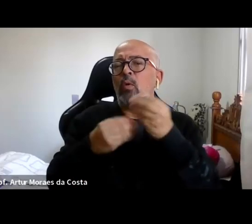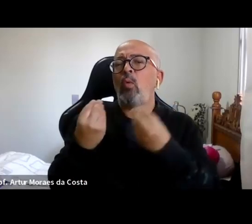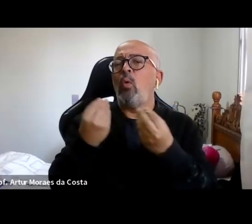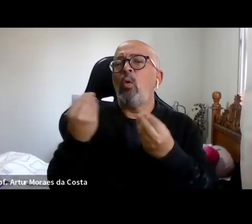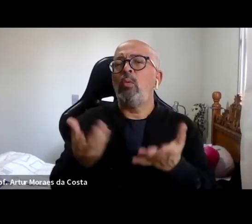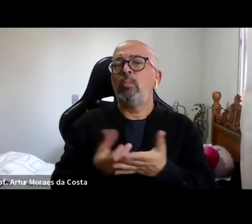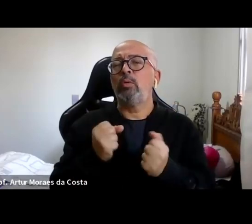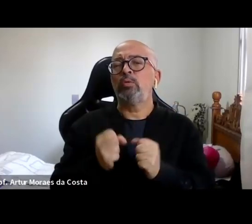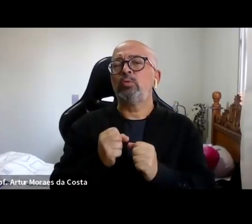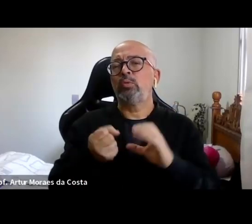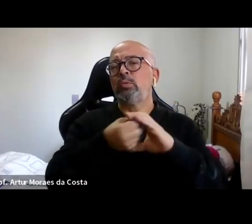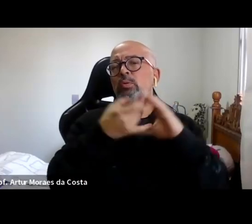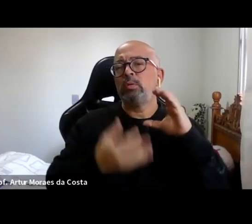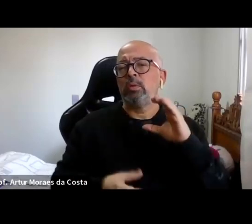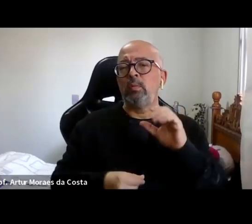Por